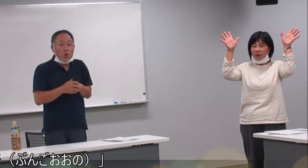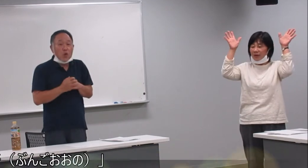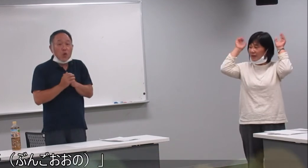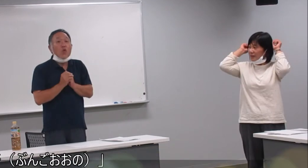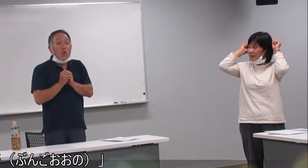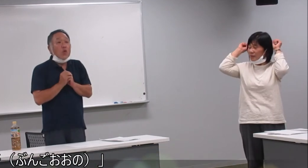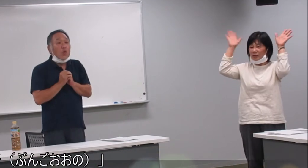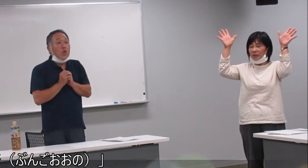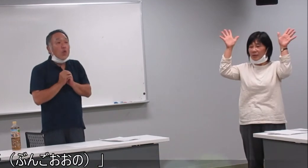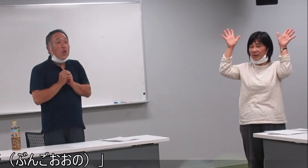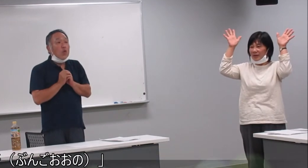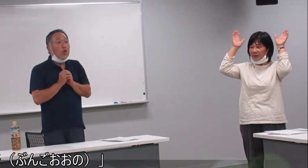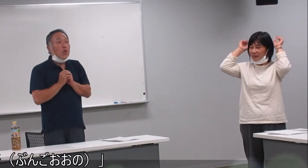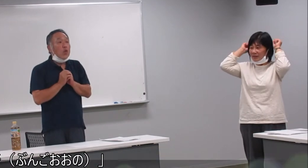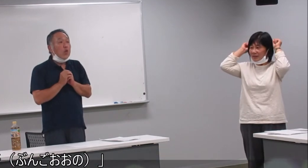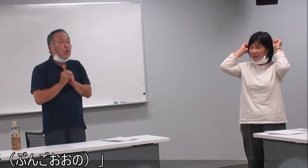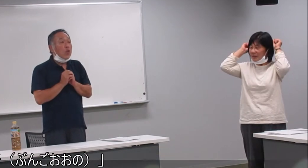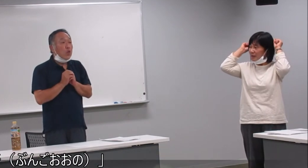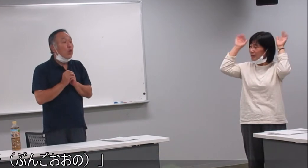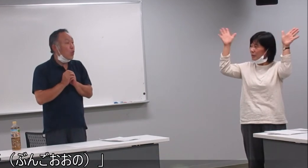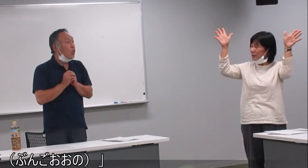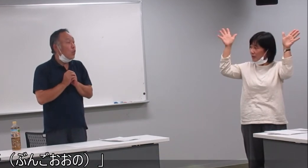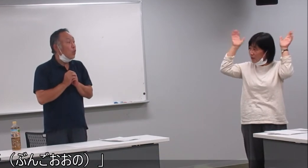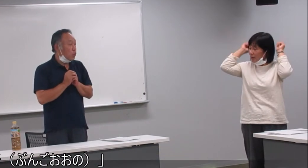文語、文語、文語。